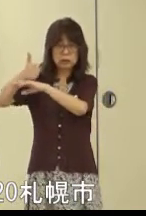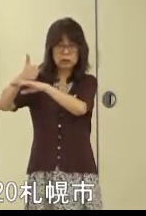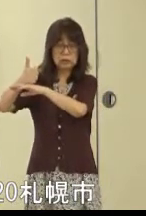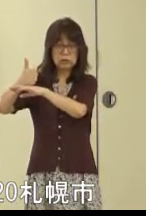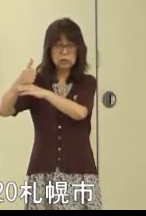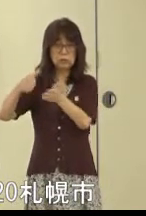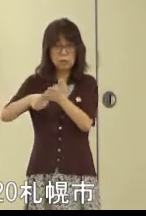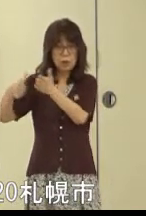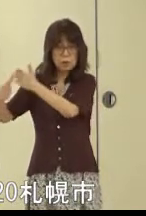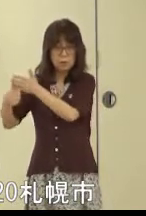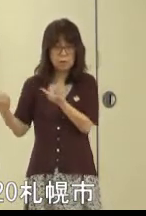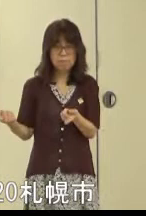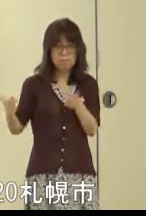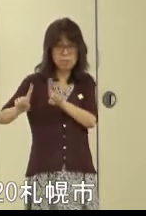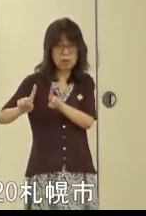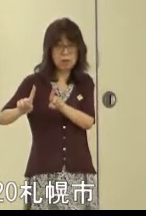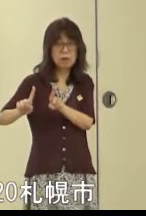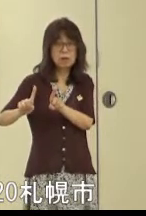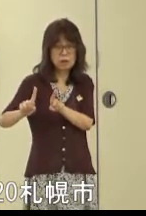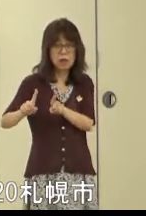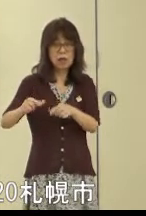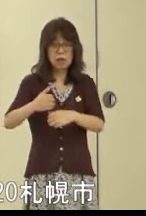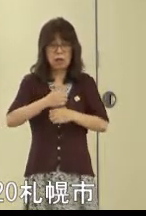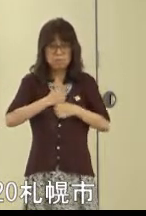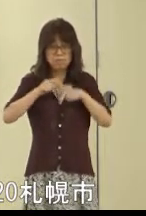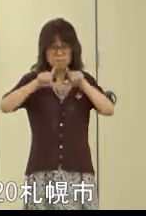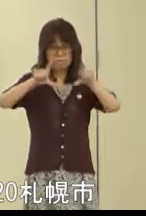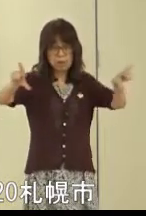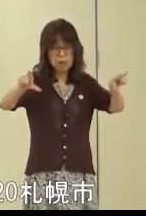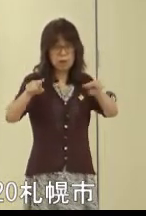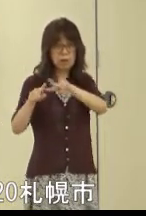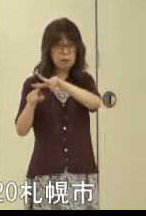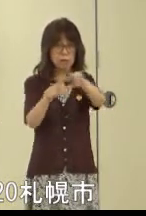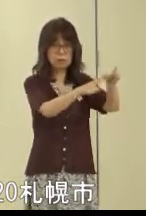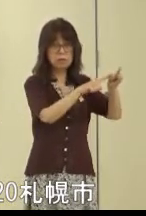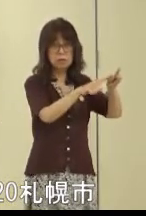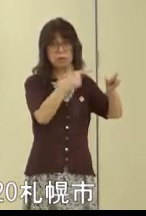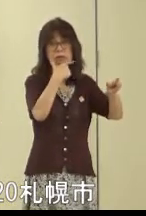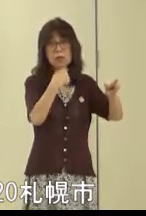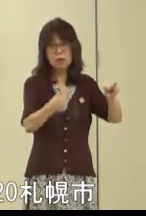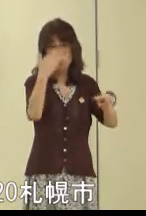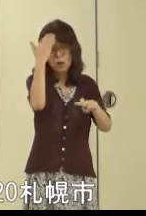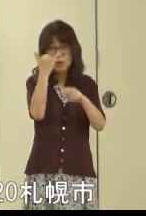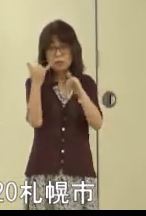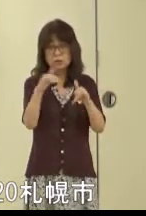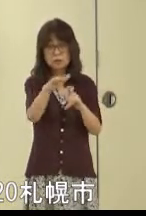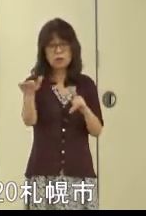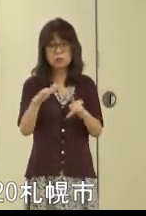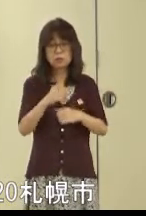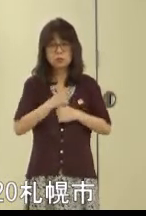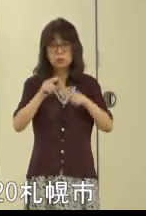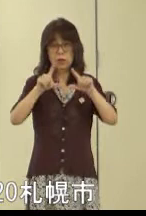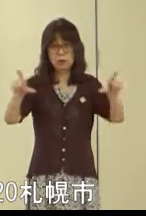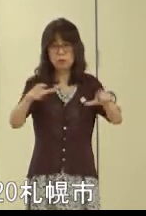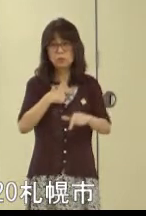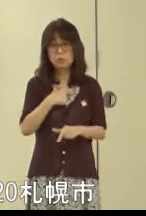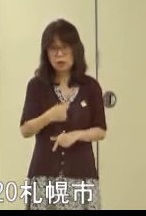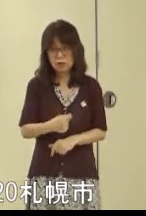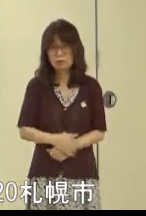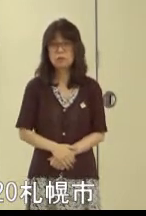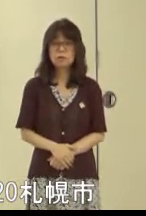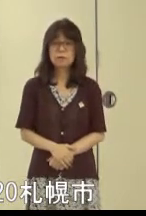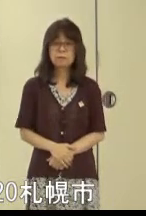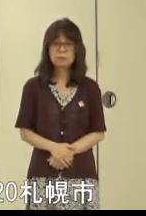にしていきたいというふうに思っておりますが若い世代に向けた注意喚起についてもトリコんでいきたいとおもいます